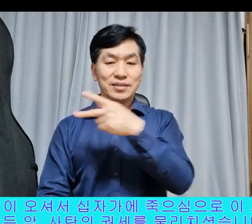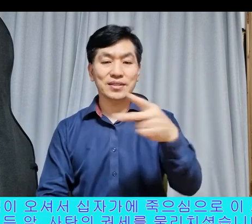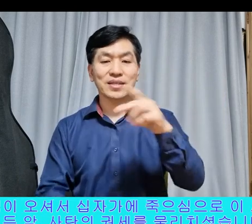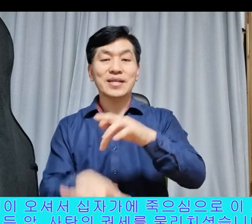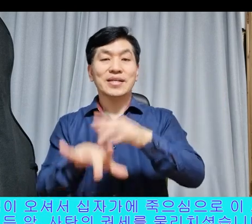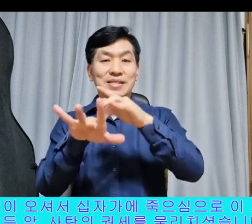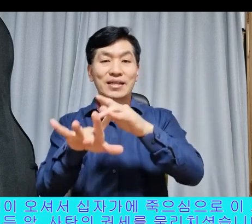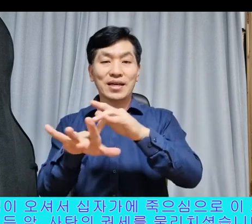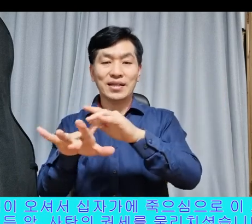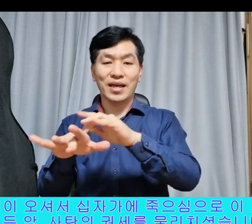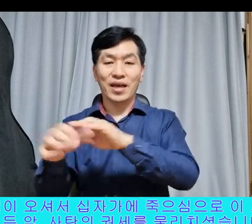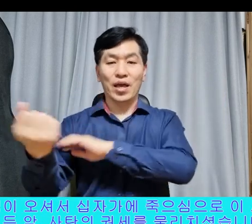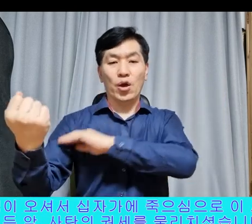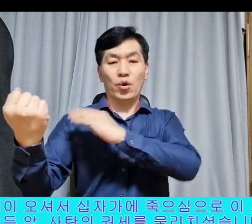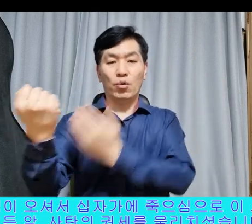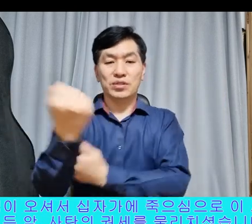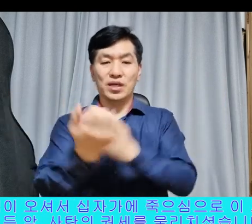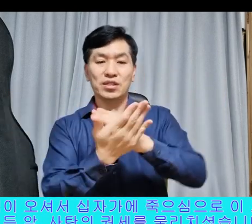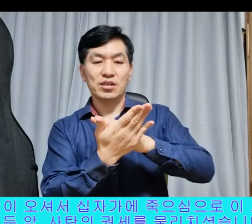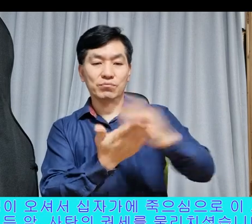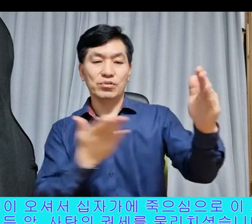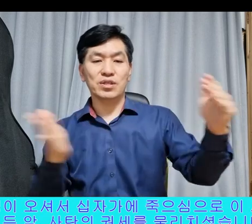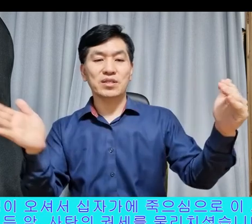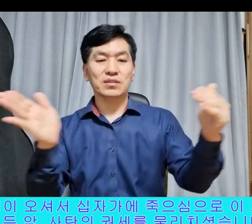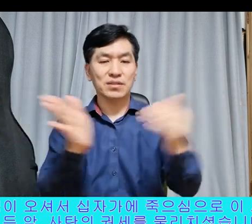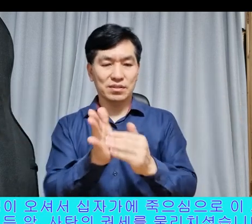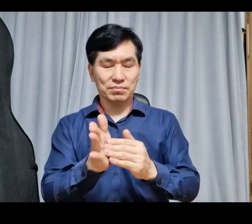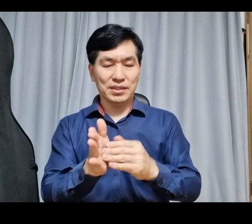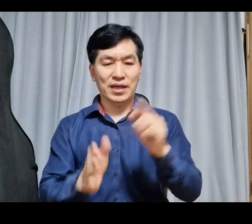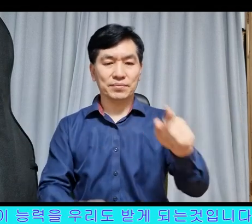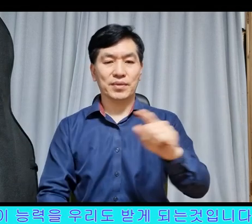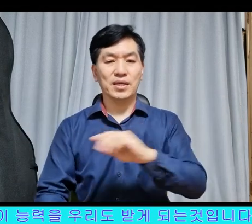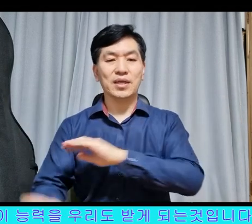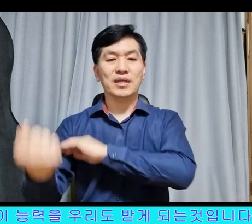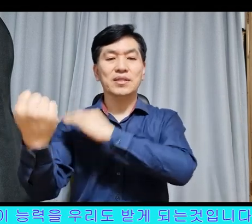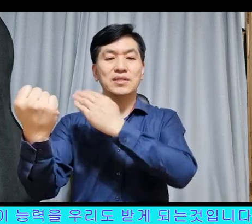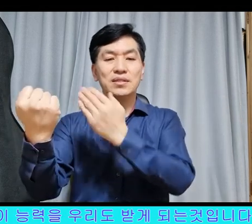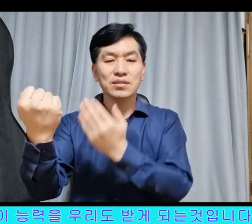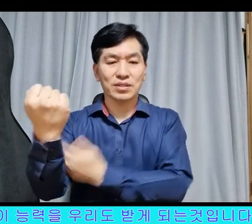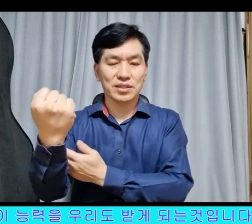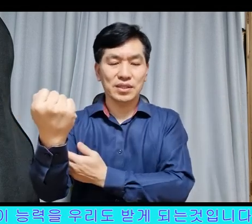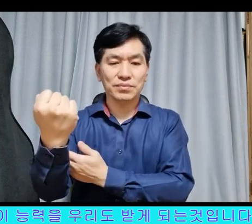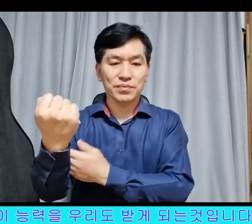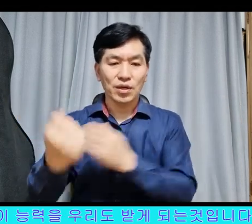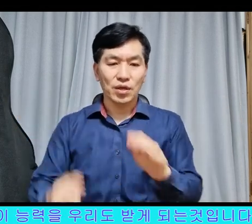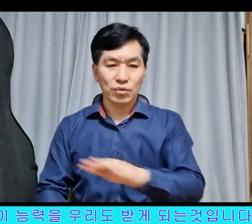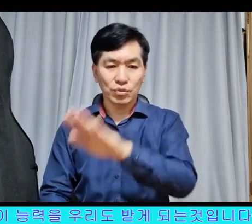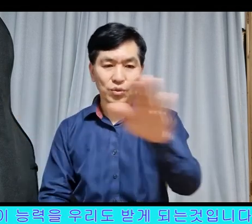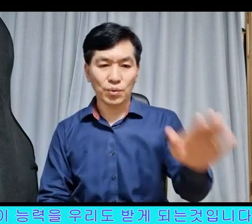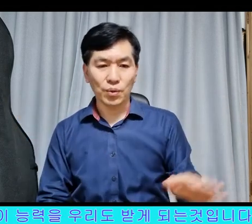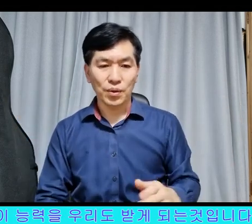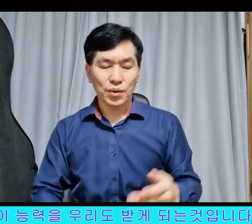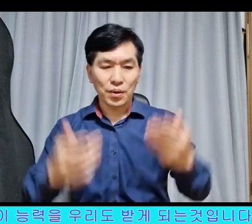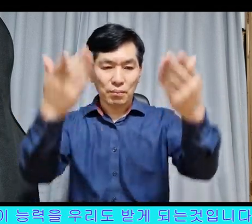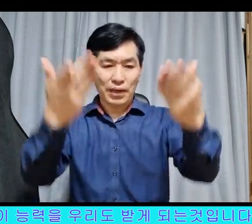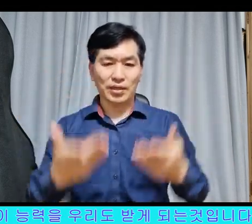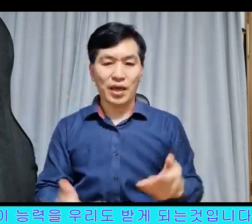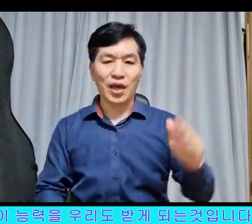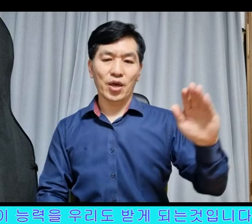즉 사탄의 권세를 물리치셨습니다. 이 능력을 우리도 받게